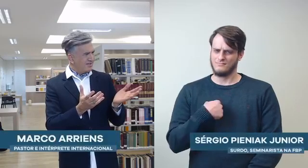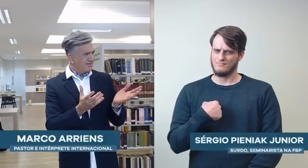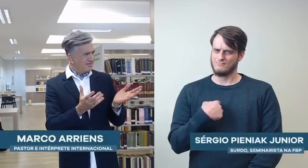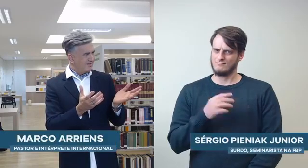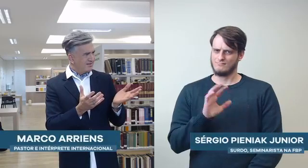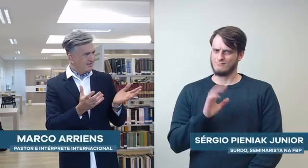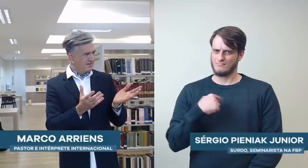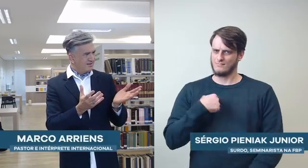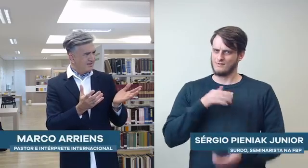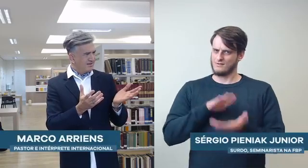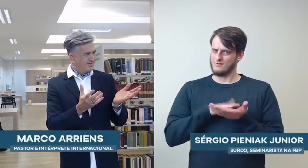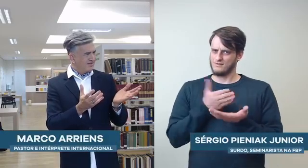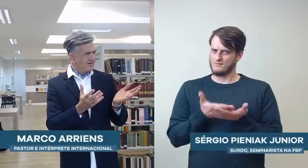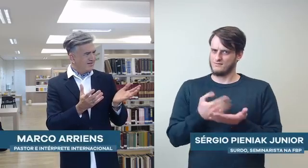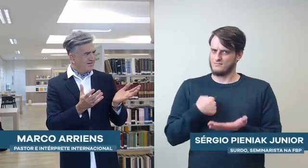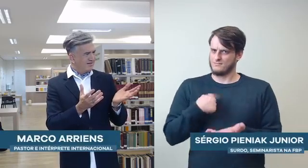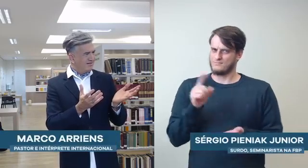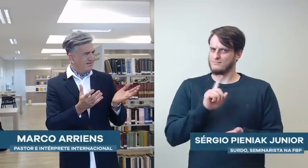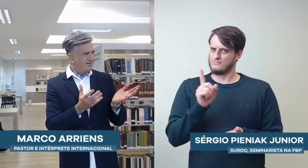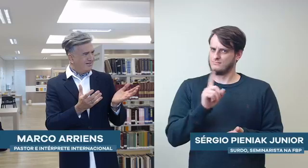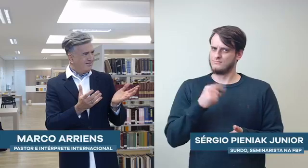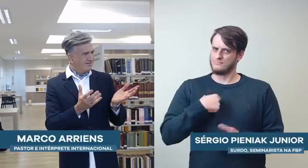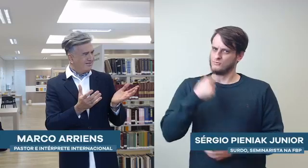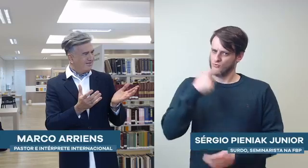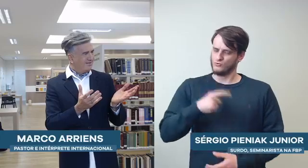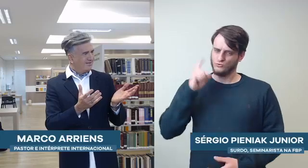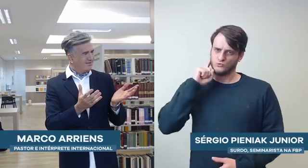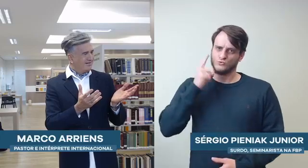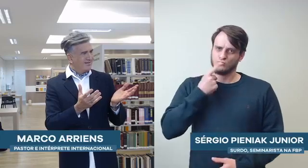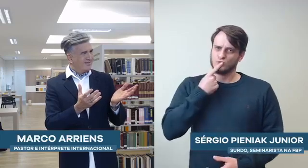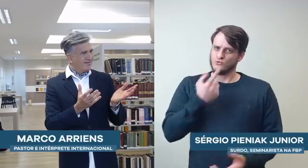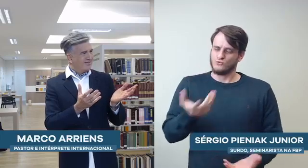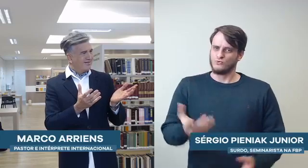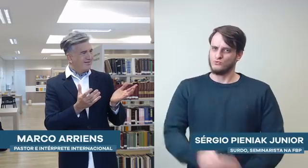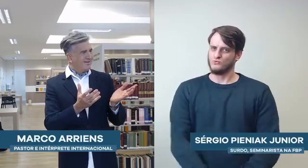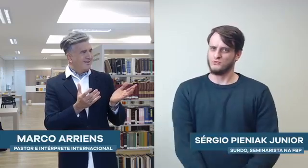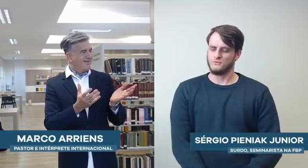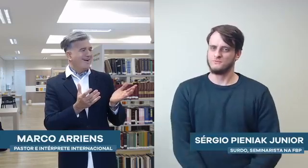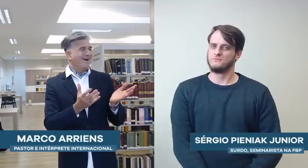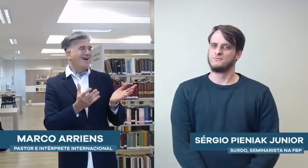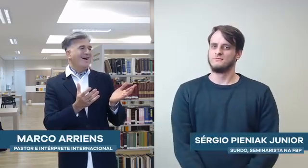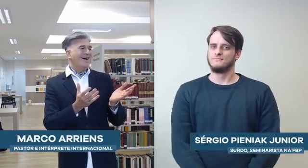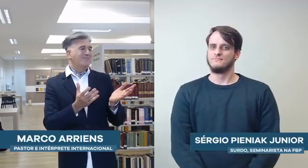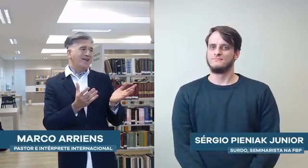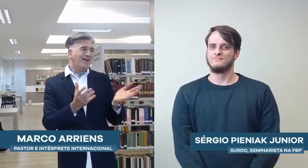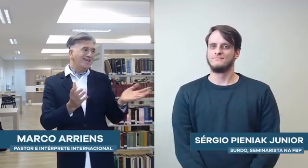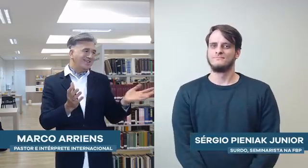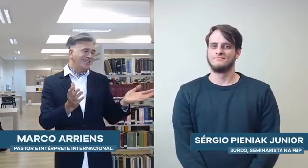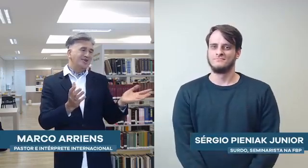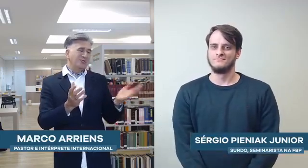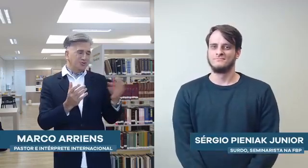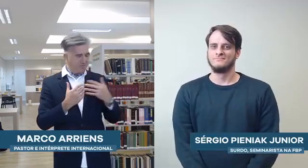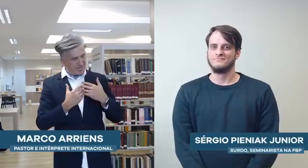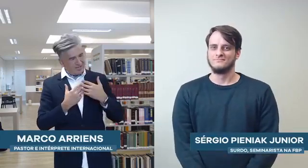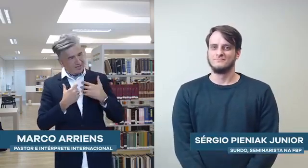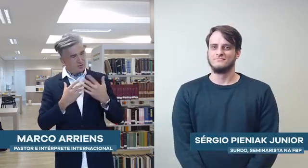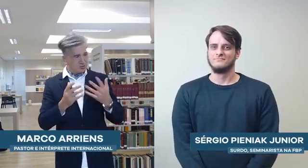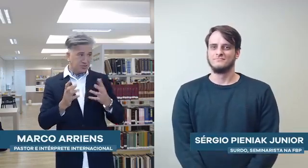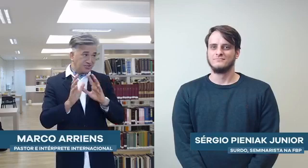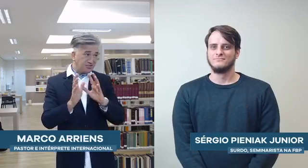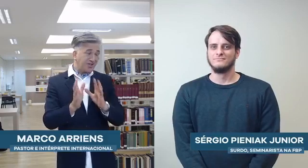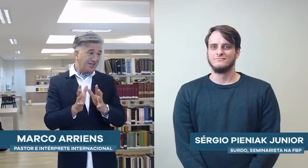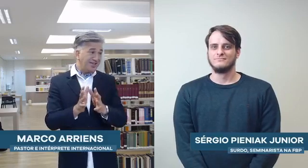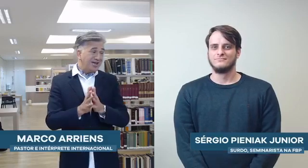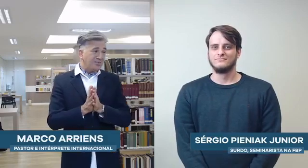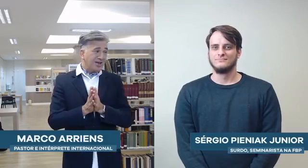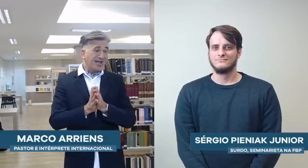você? Desculpa, eu não sou intérprete, eu sou surdo. Ah, peraí, não, tudo bem, amo surdos,